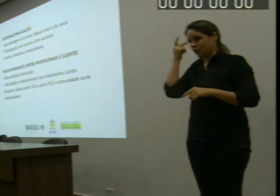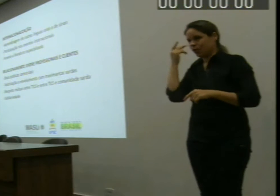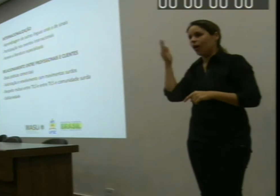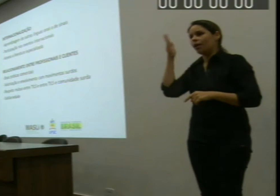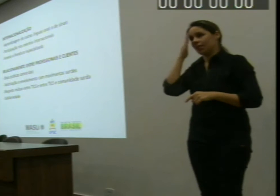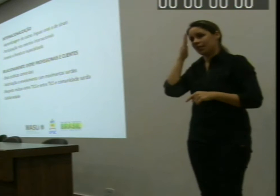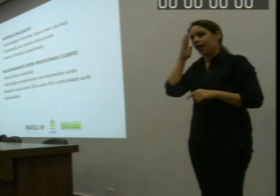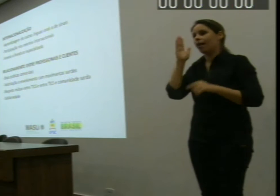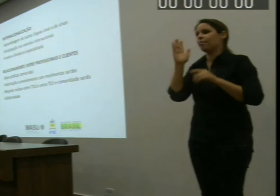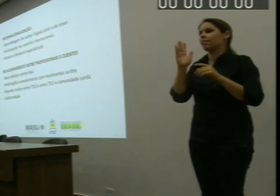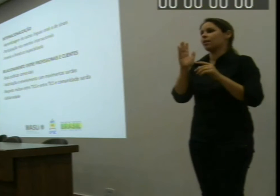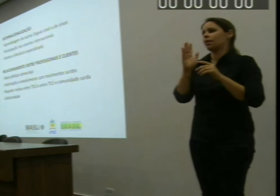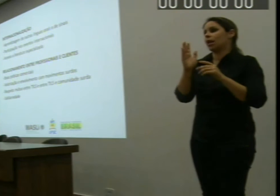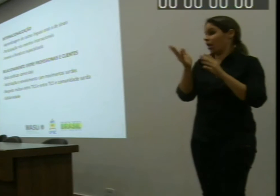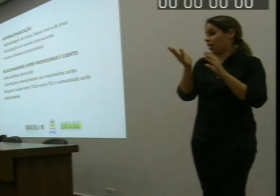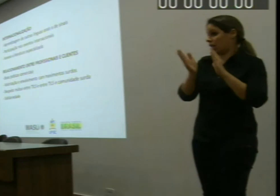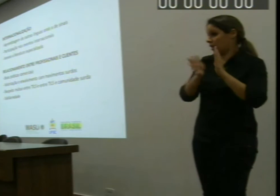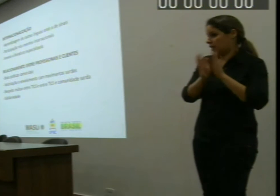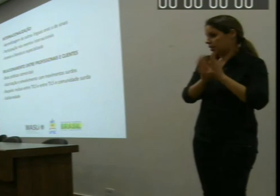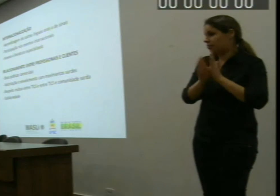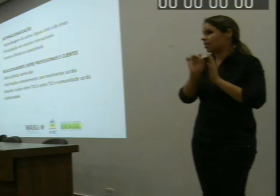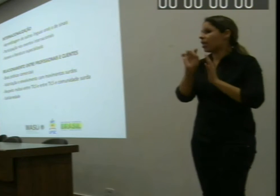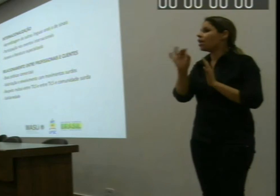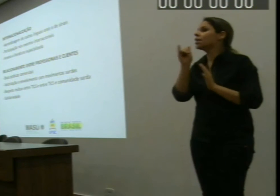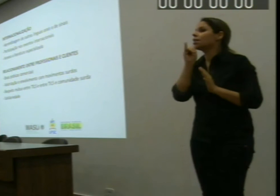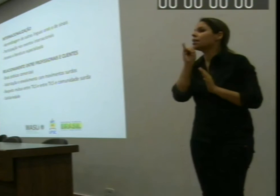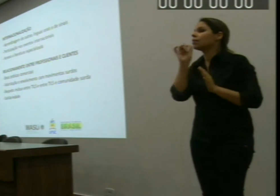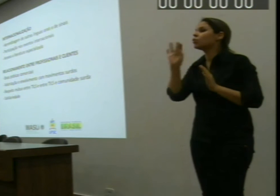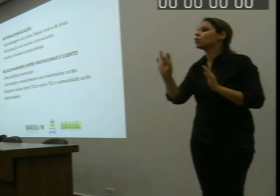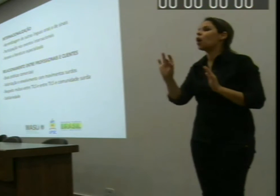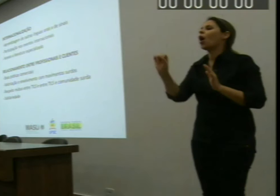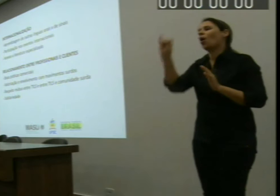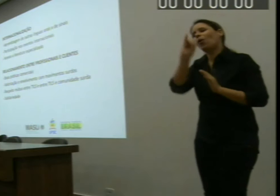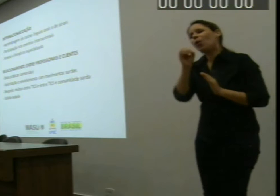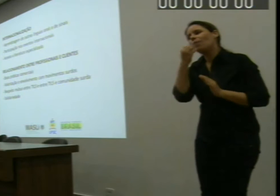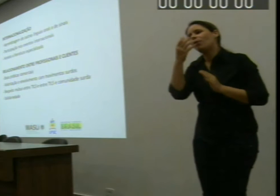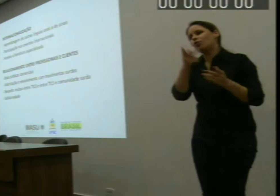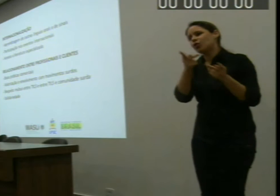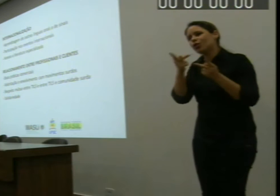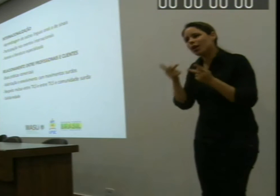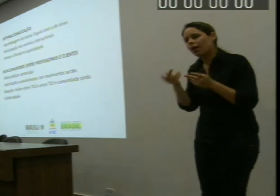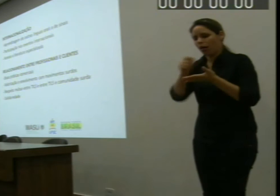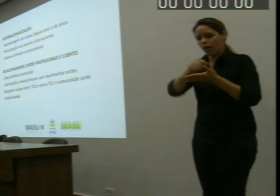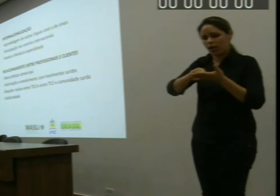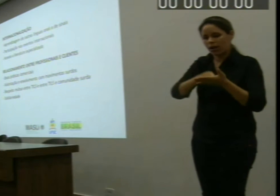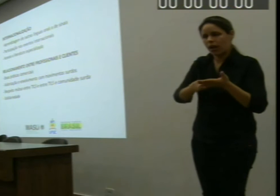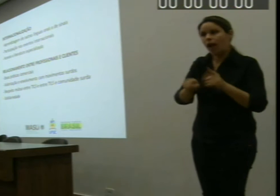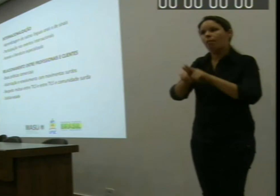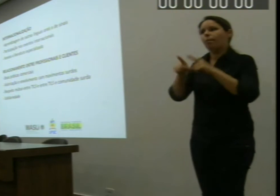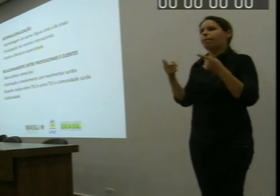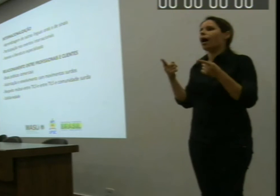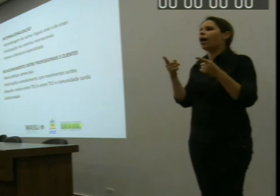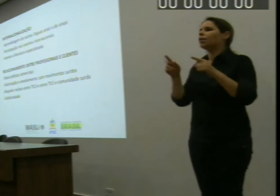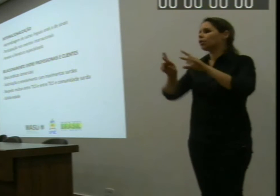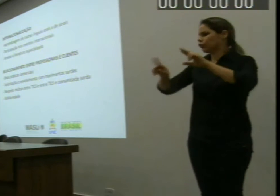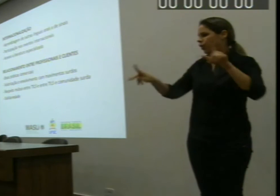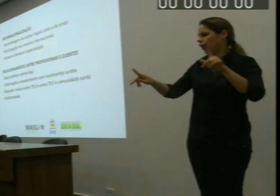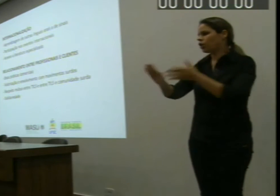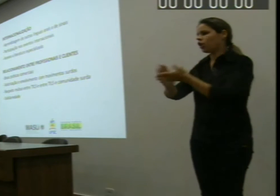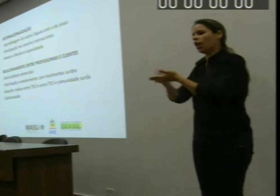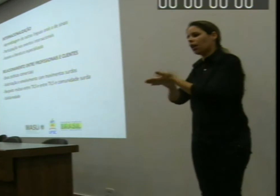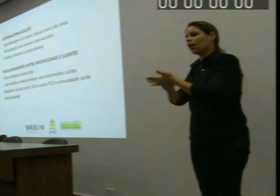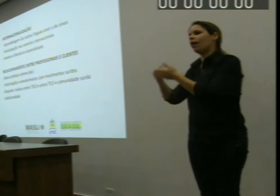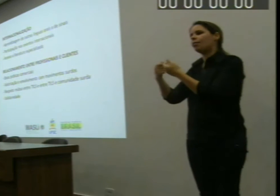organizar uma agenda marcar tal mas são os intérpretes que devem ir ao consultório os intérpretes que devem ir a uma reunião